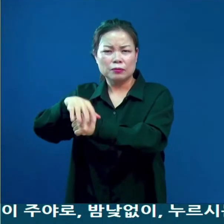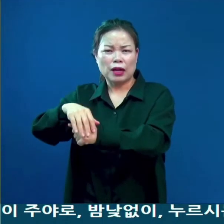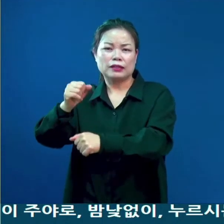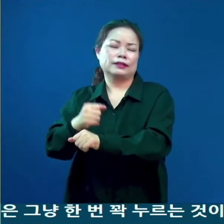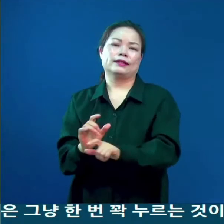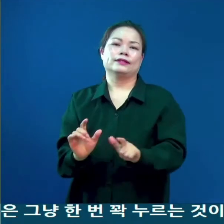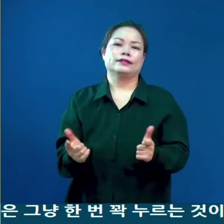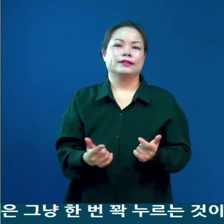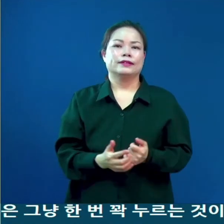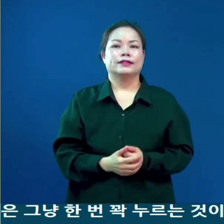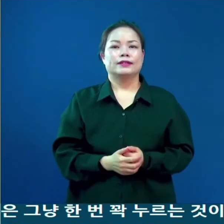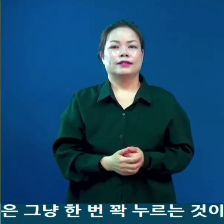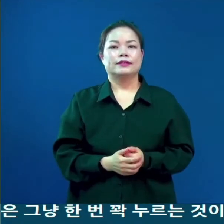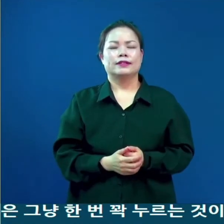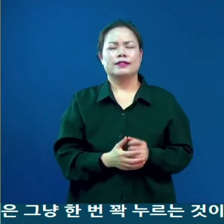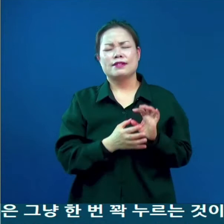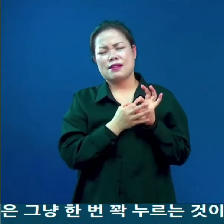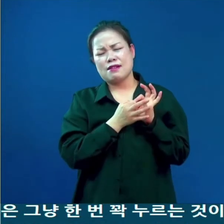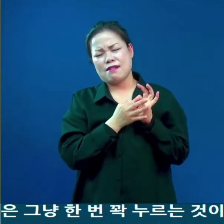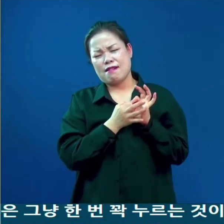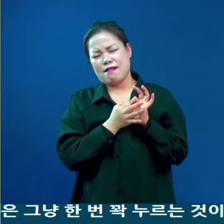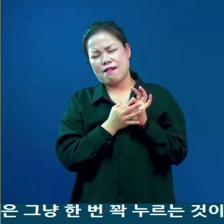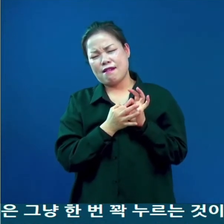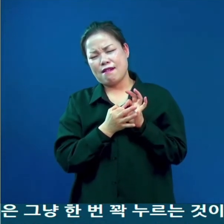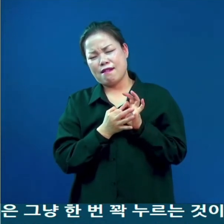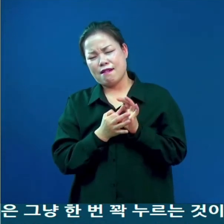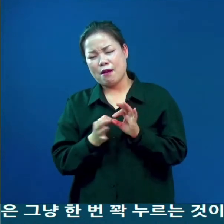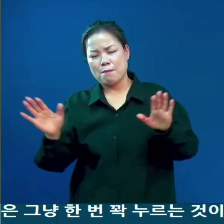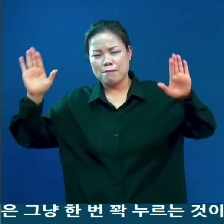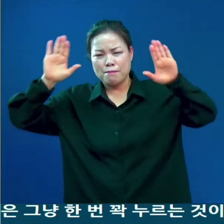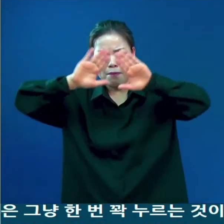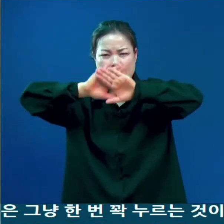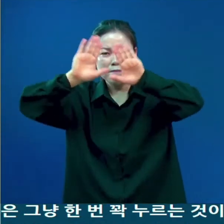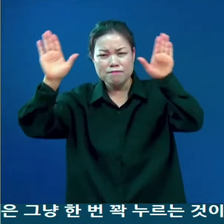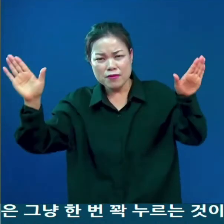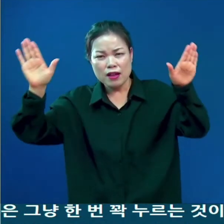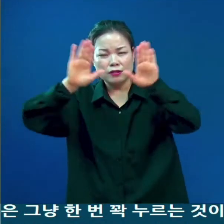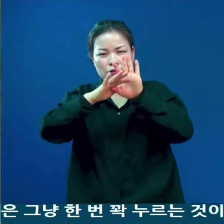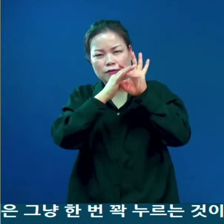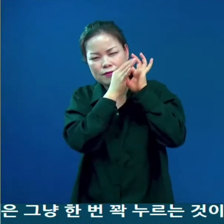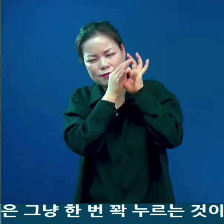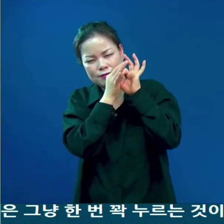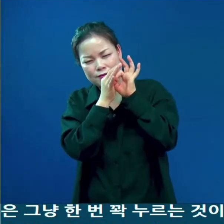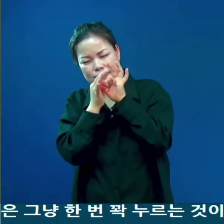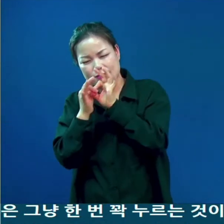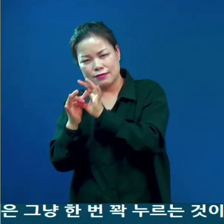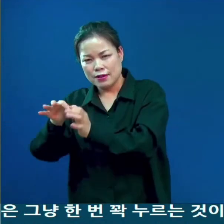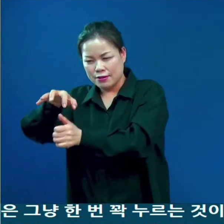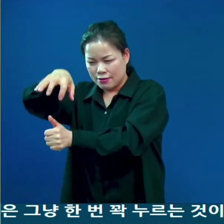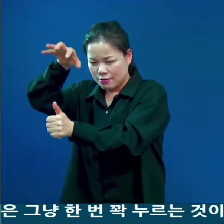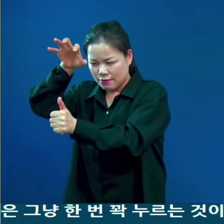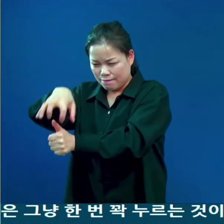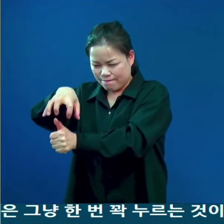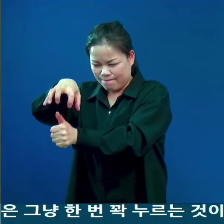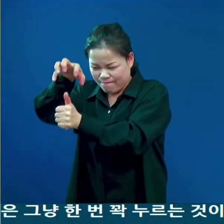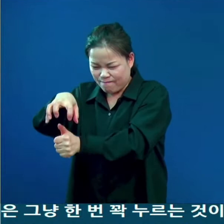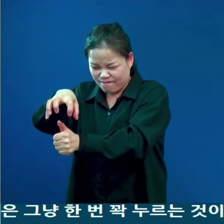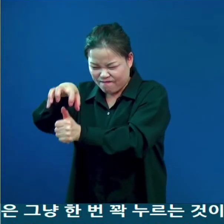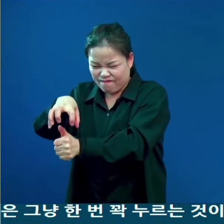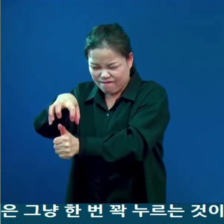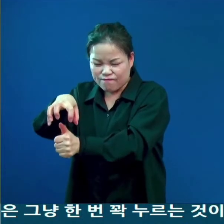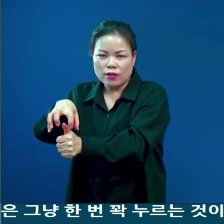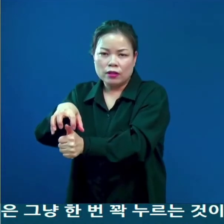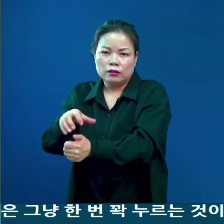이게 아니에요. 끊임없이 밤낮 없이 지속적으로 점점 더 강한 힘으로 점점